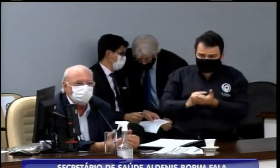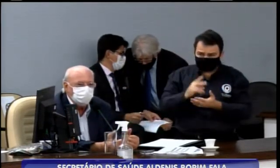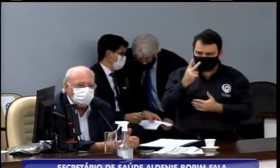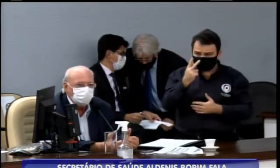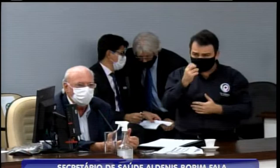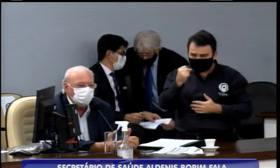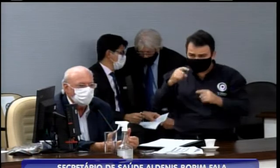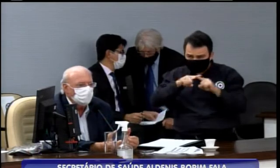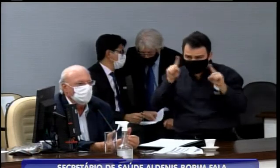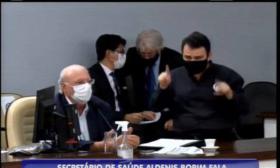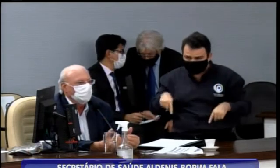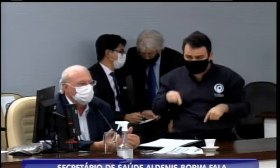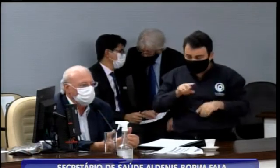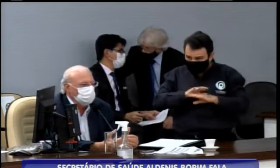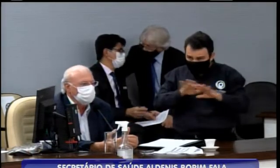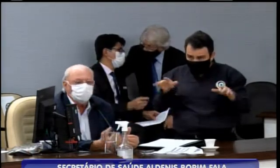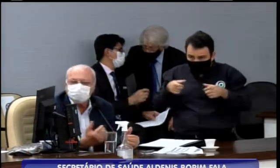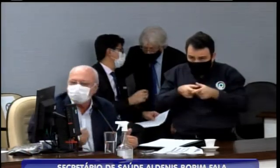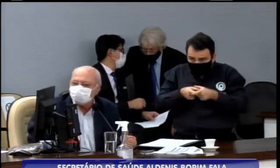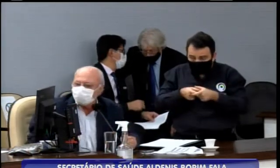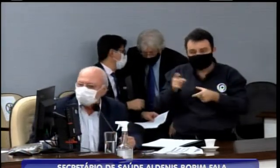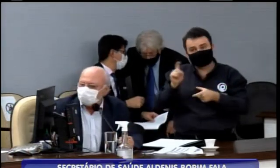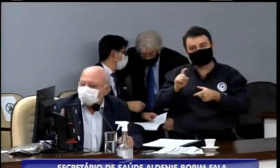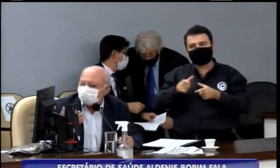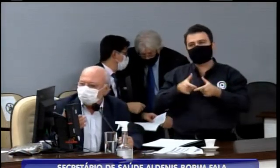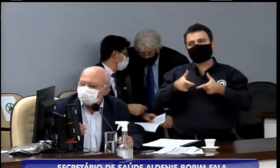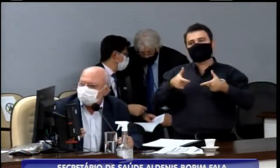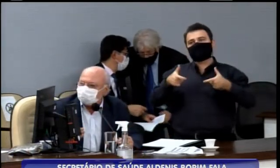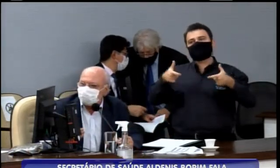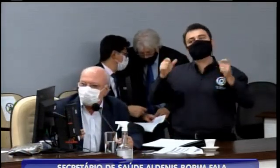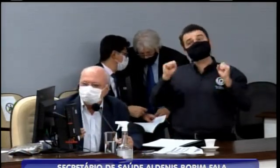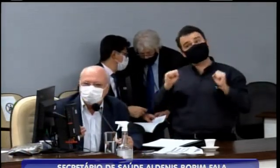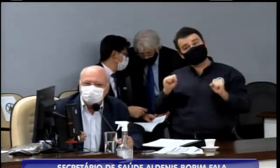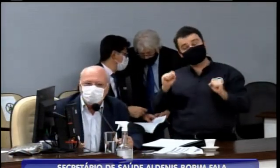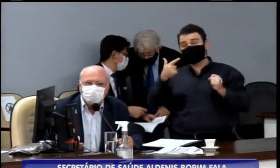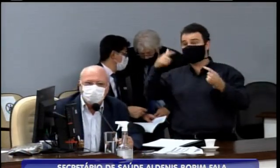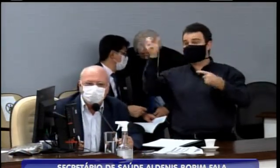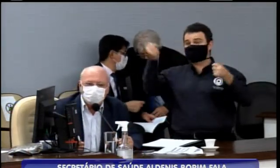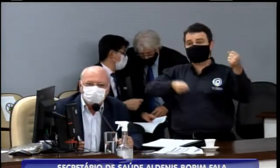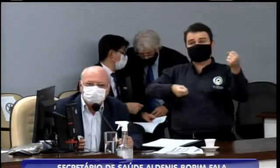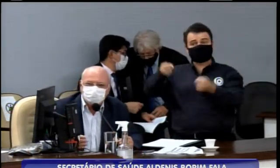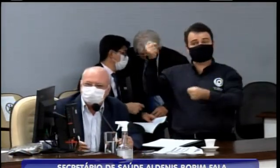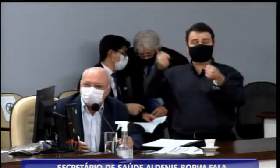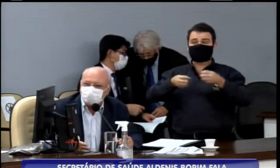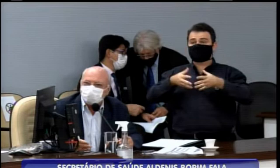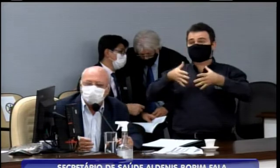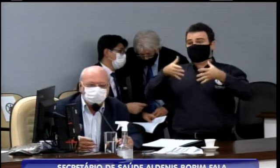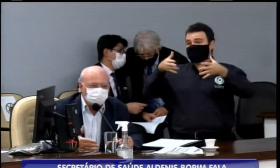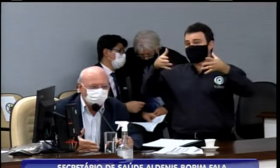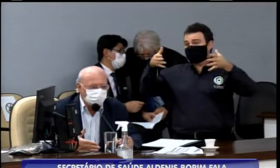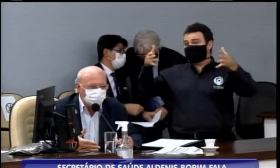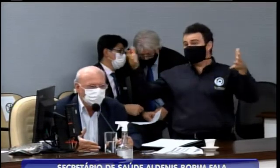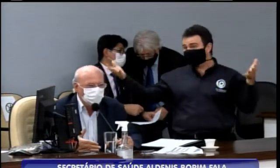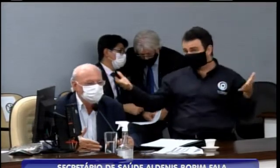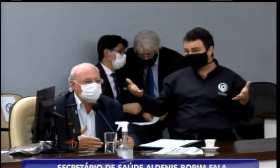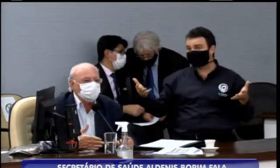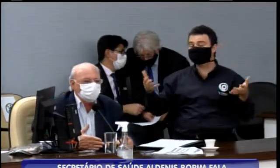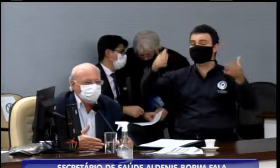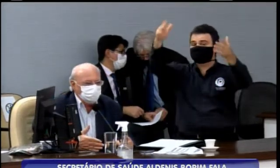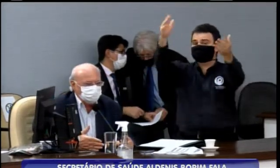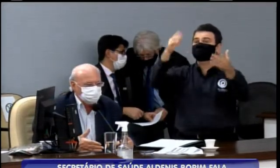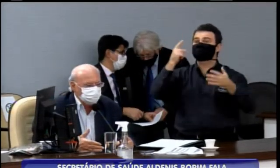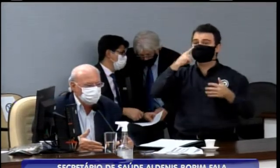dizer que é o mínimo, porque ele pode colocar gente a mais que vai ser um fator